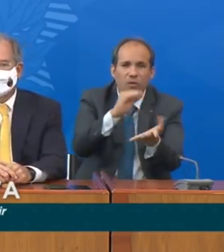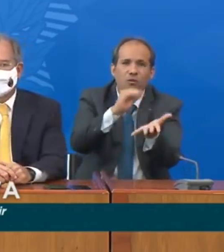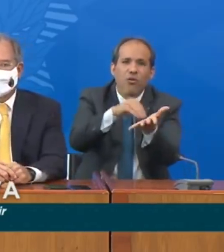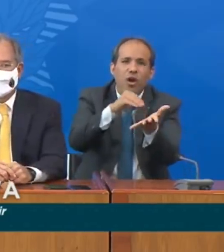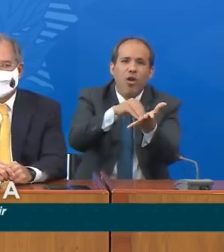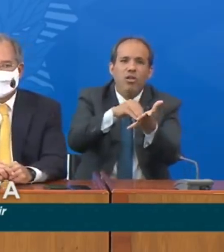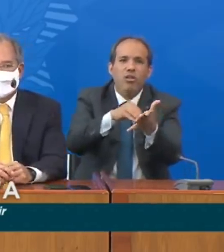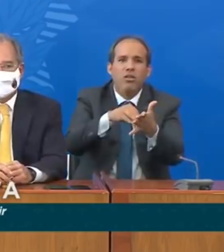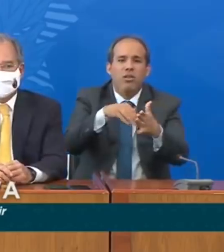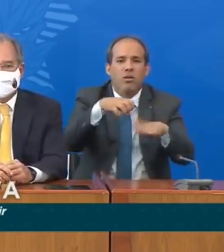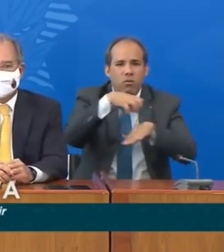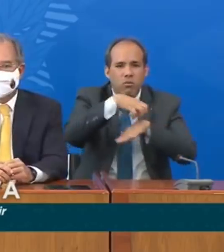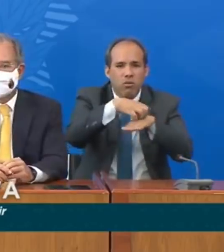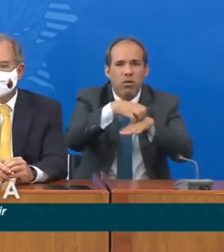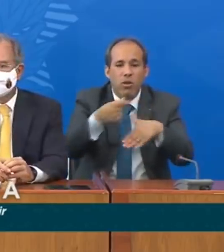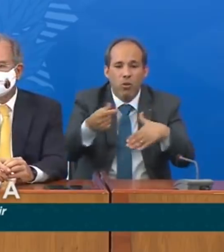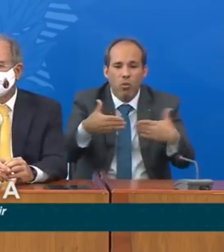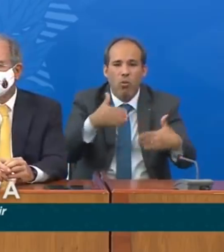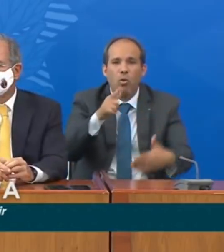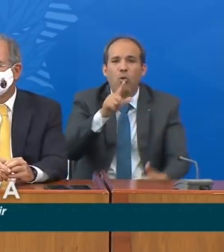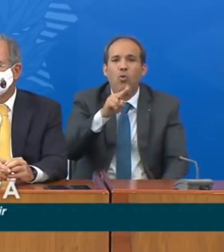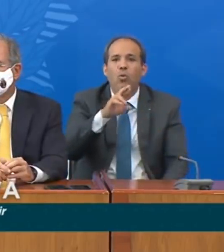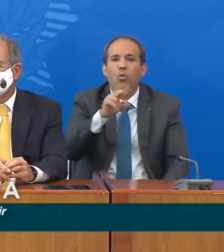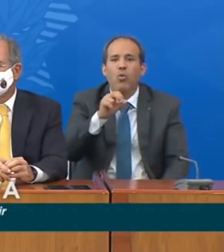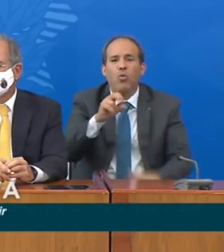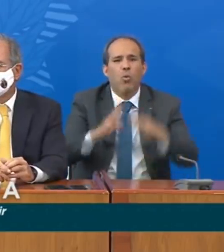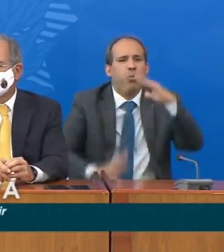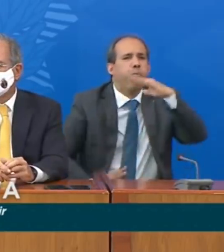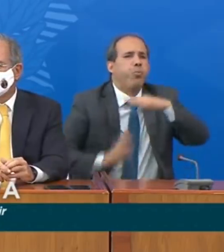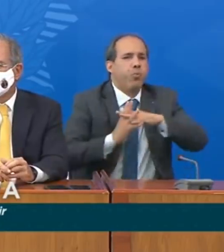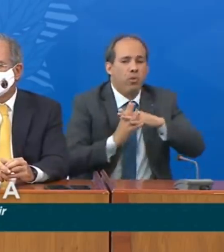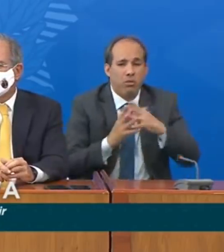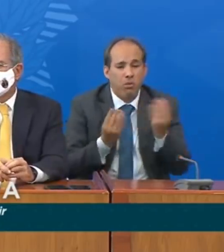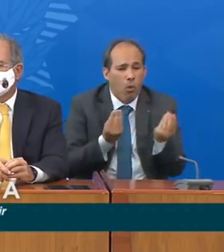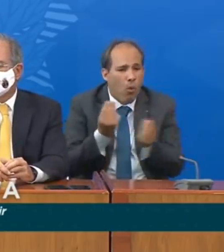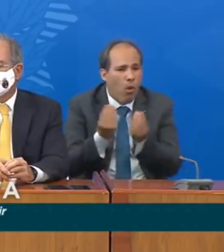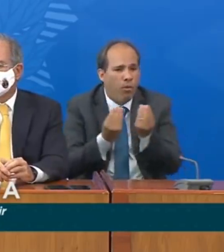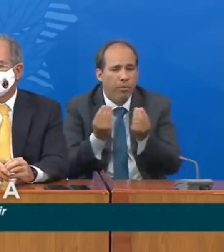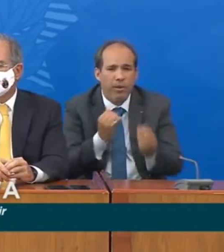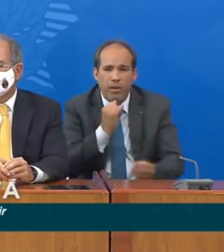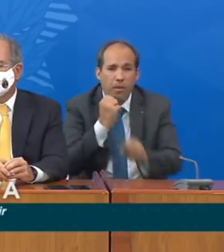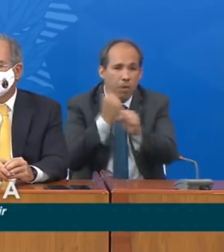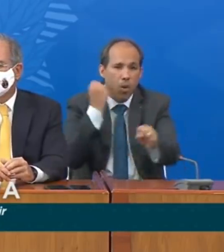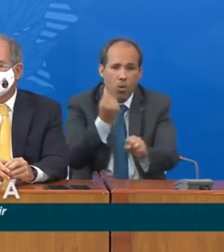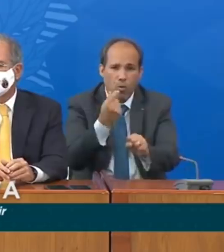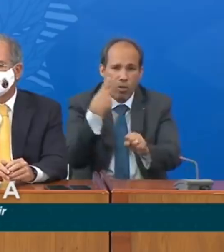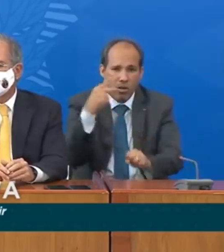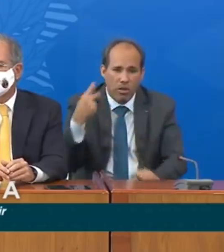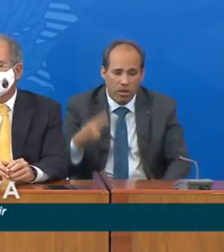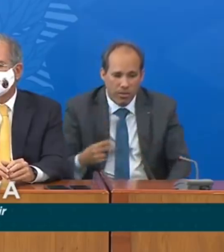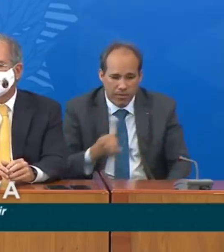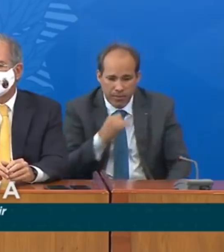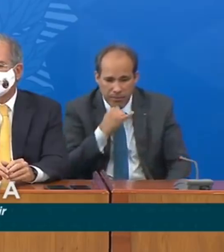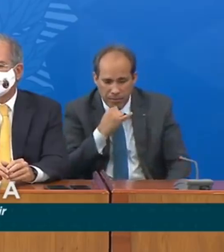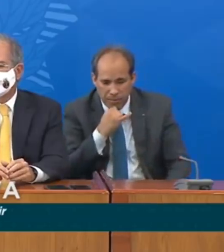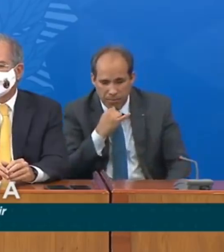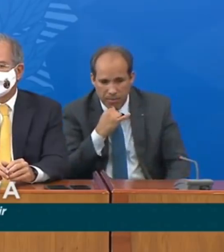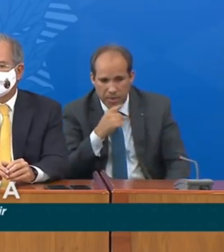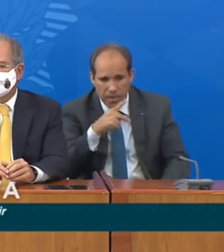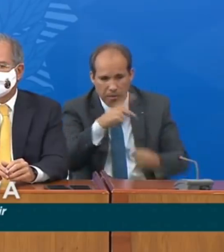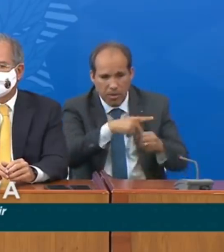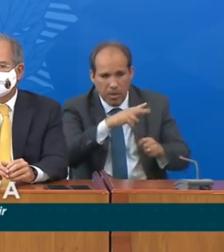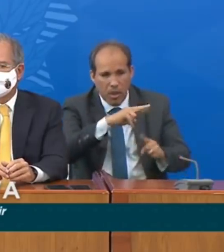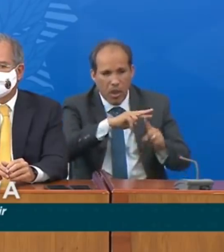o lucro. Você tem uma previsibilidade no preço do combustível. Se, por exemplo, a Petrobras aumenta em mais